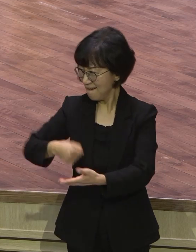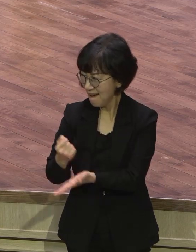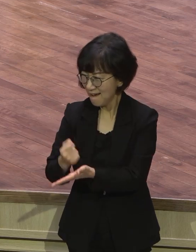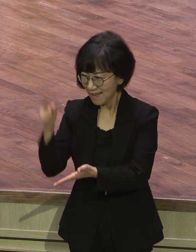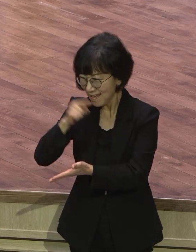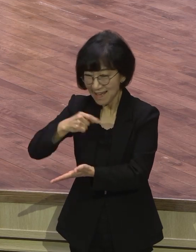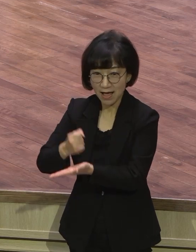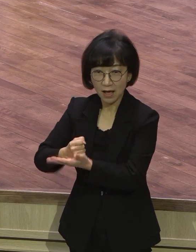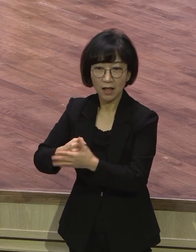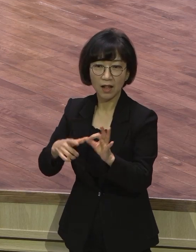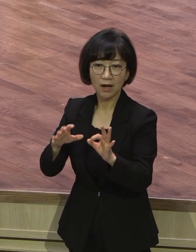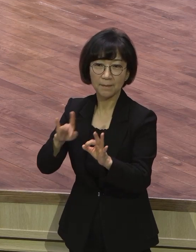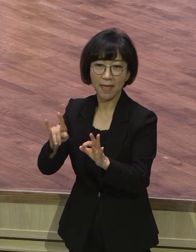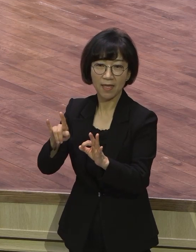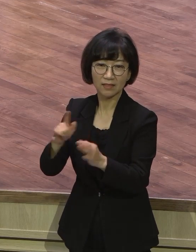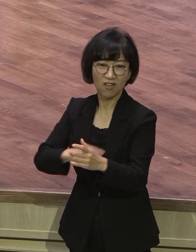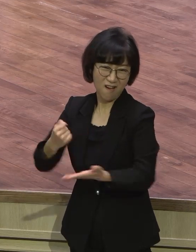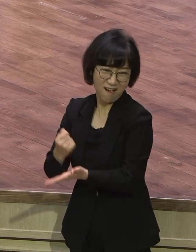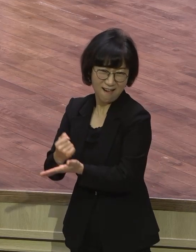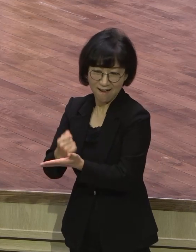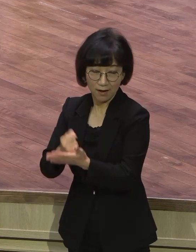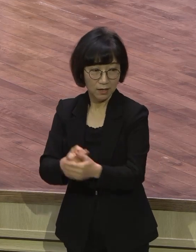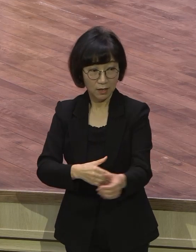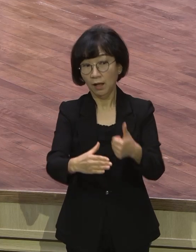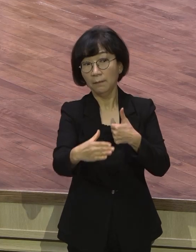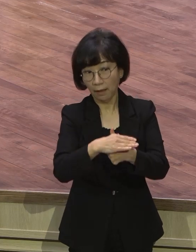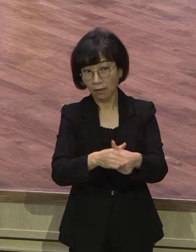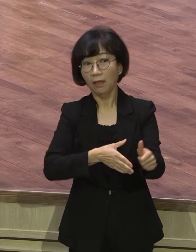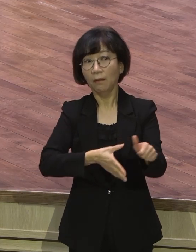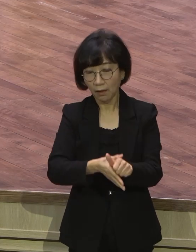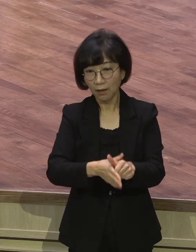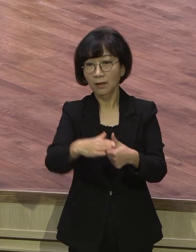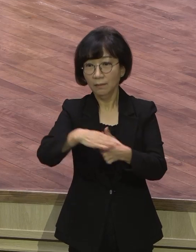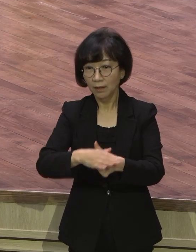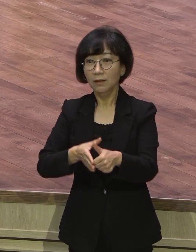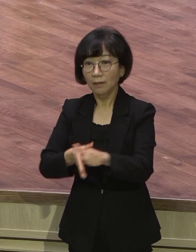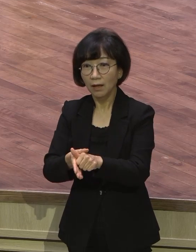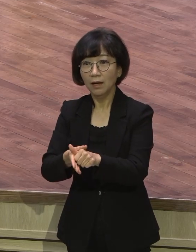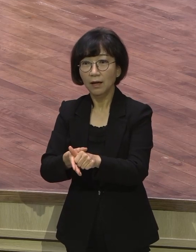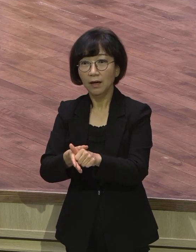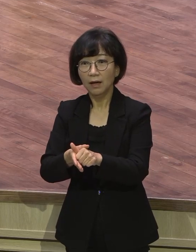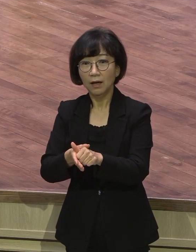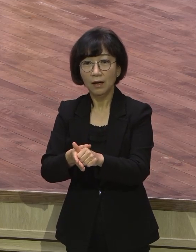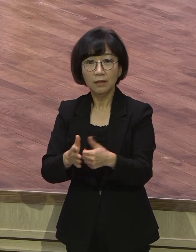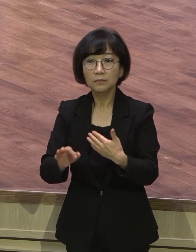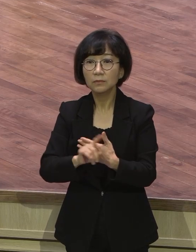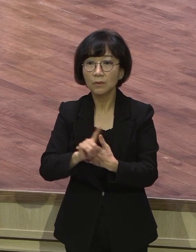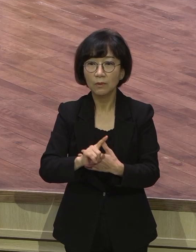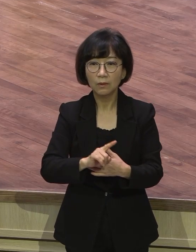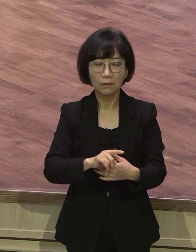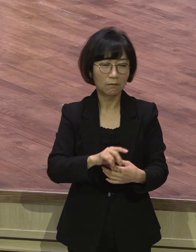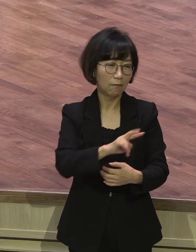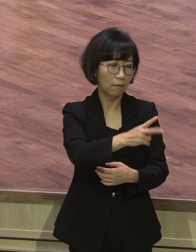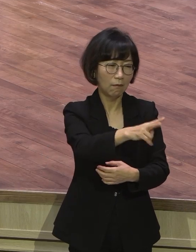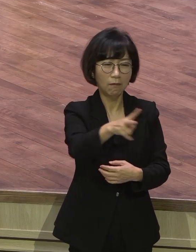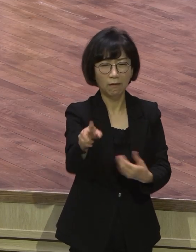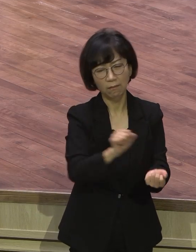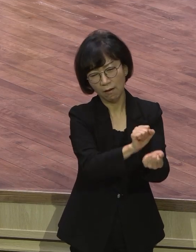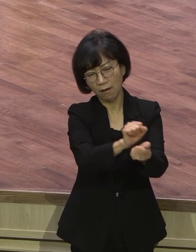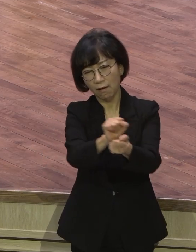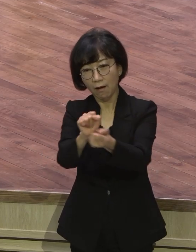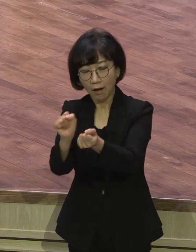그럼 어떻게 돼요? 결국은 개인도 망가져버리고 그 공동체도 망가져버리고 사단이